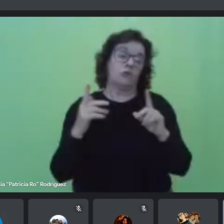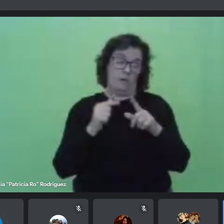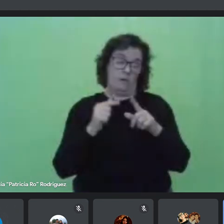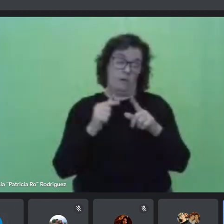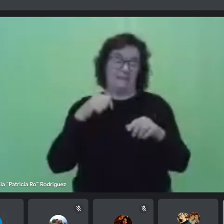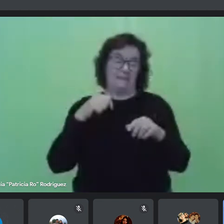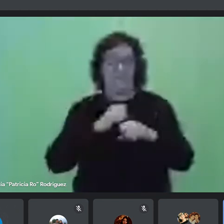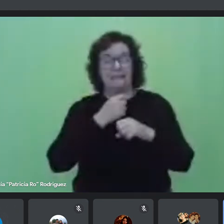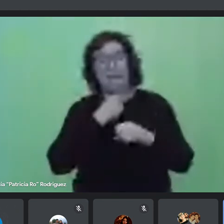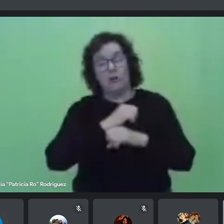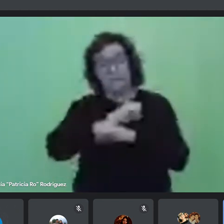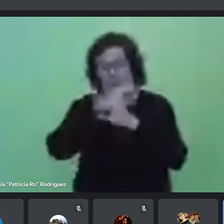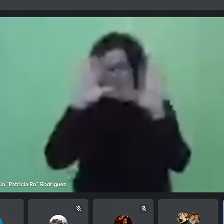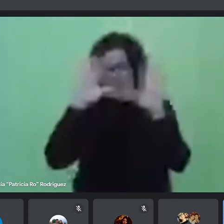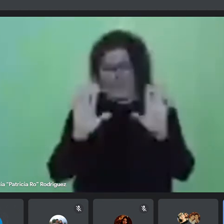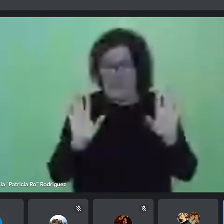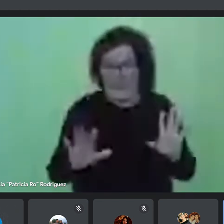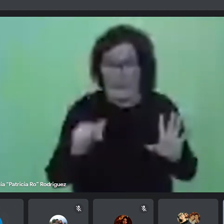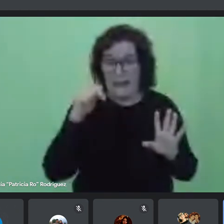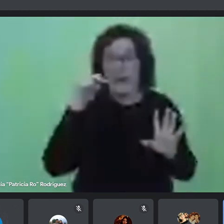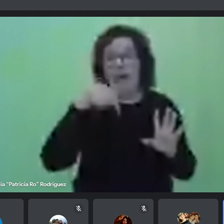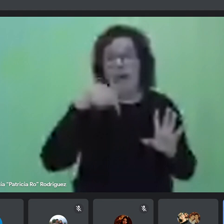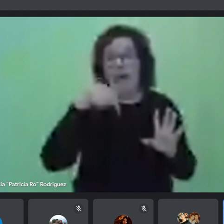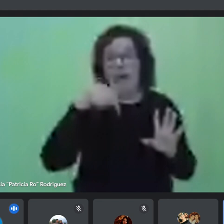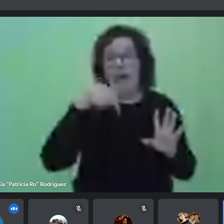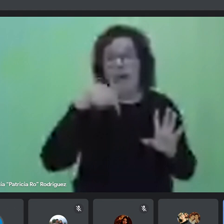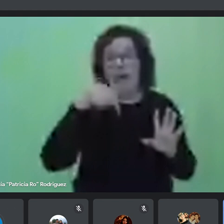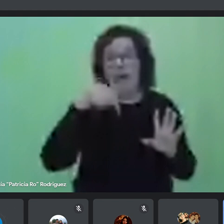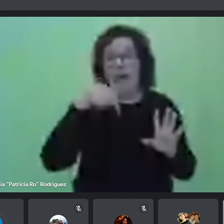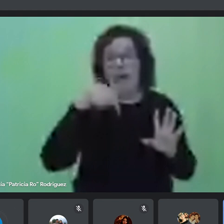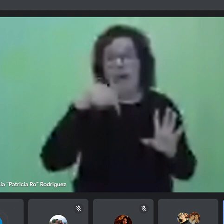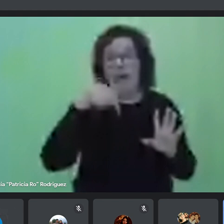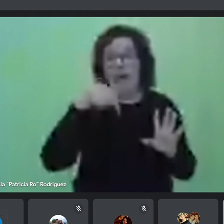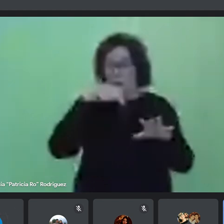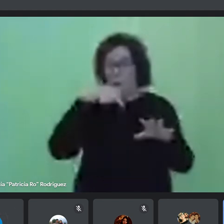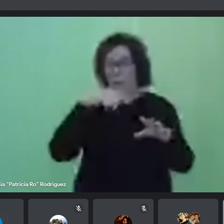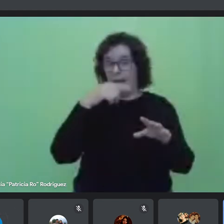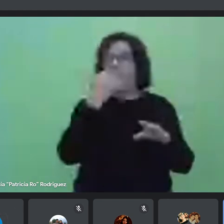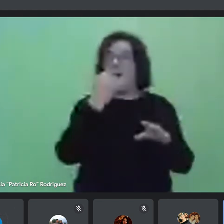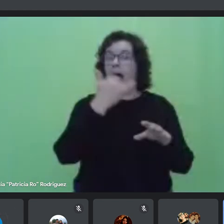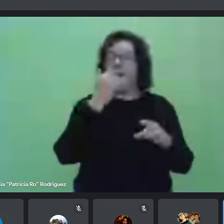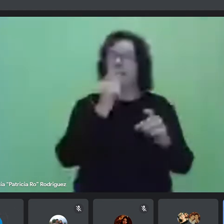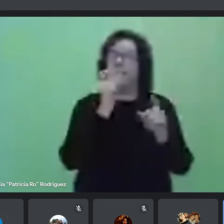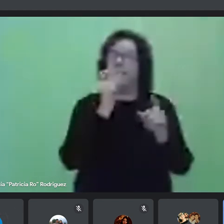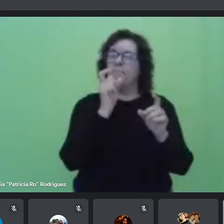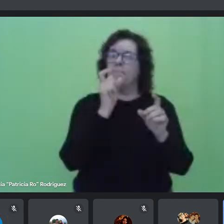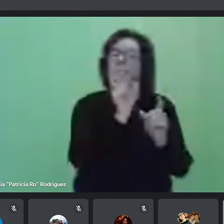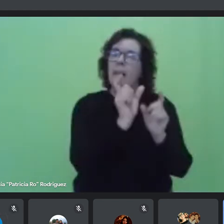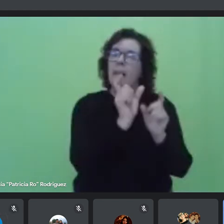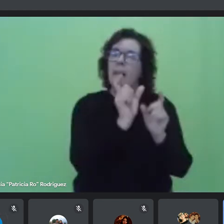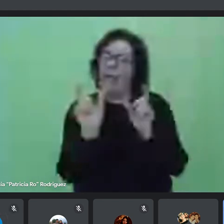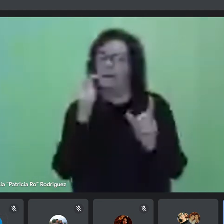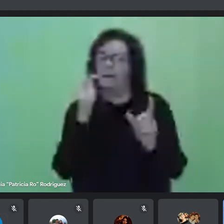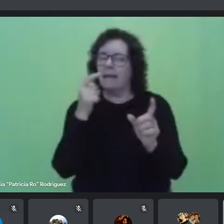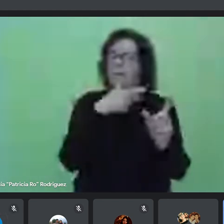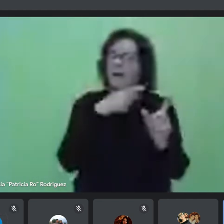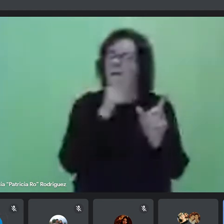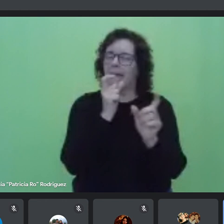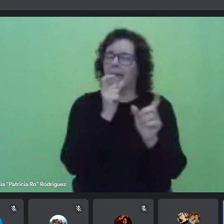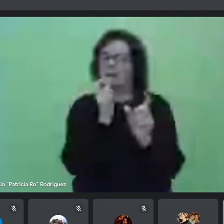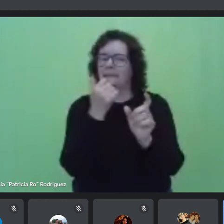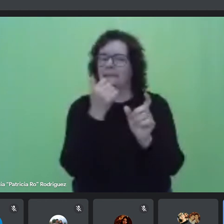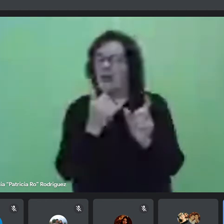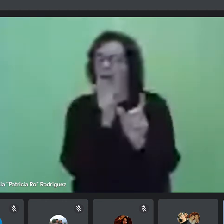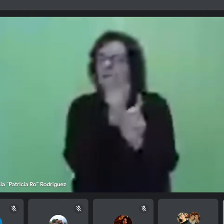algunas palabras, ¿sí? Que parece que tienen el sufijo, pero no, en realidad es parte de la palabra acá. No